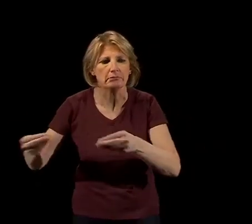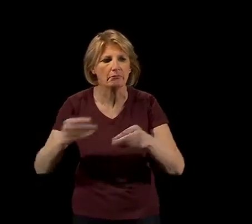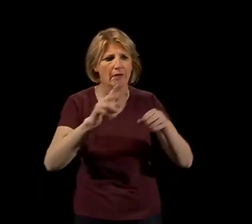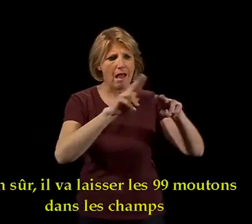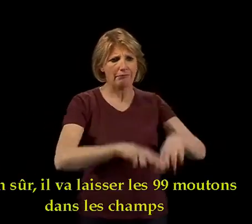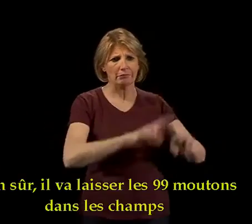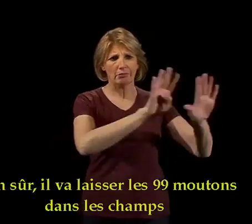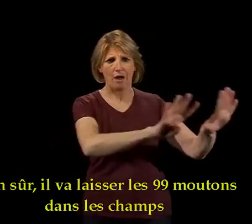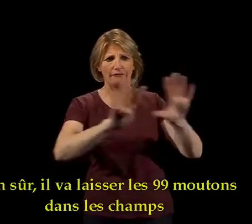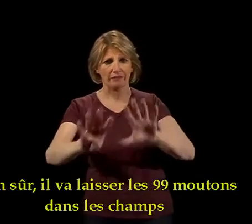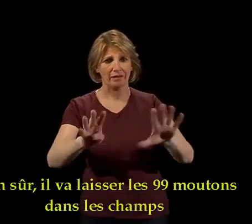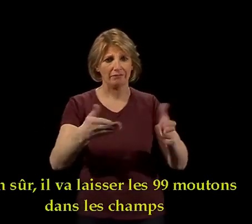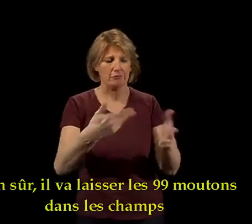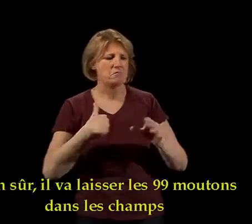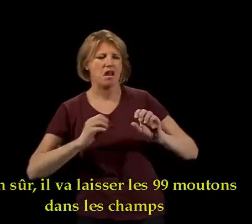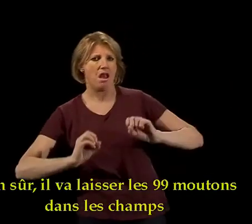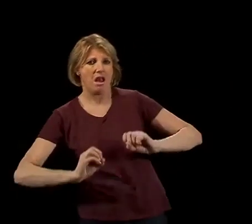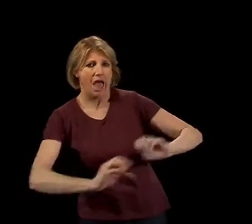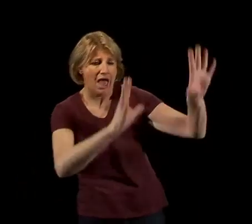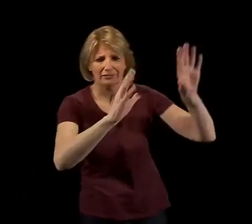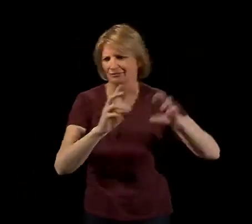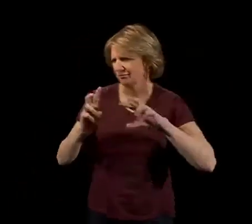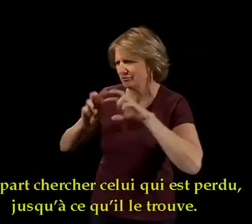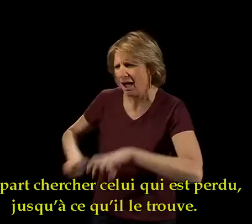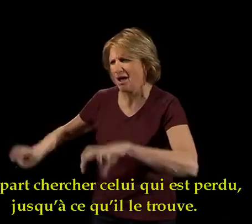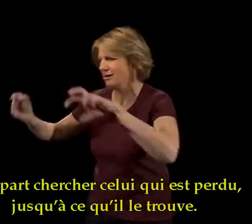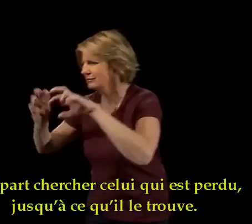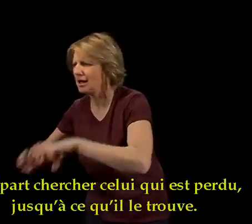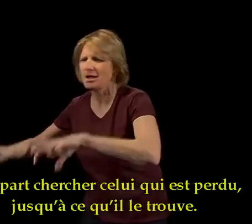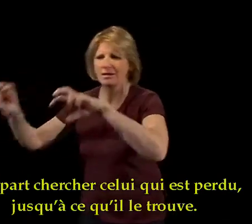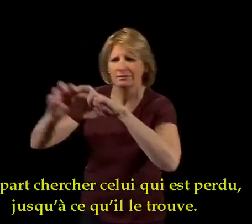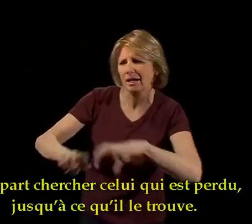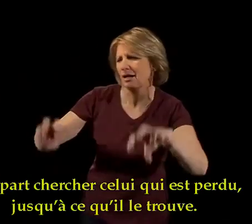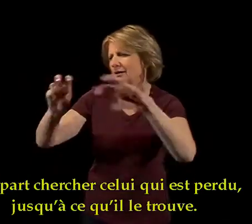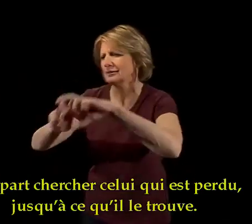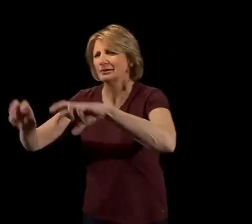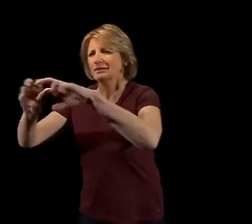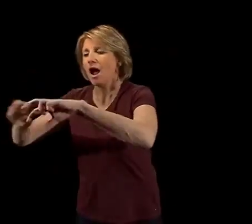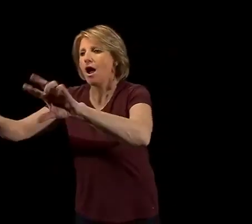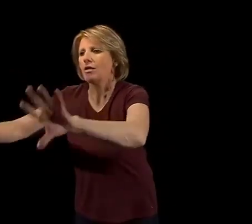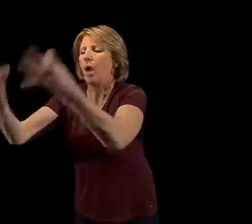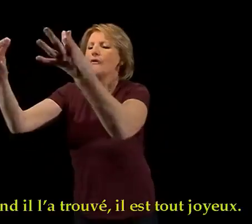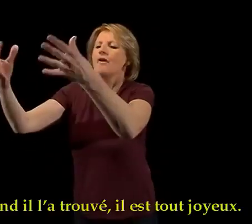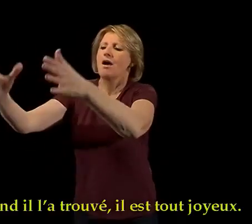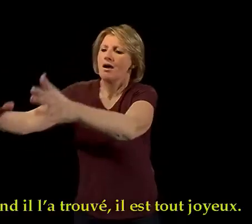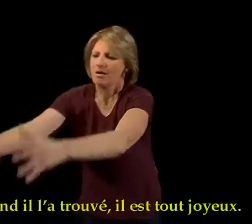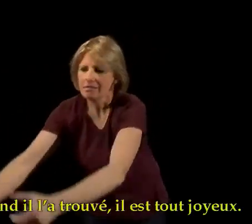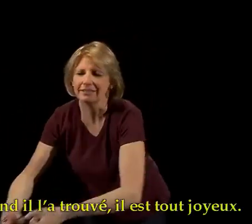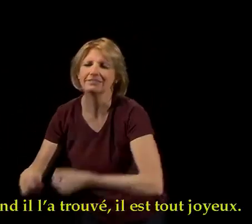laisser les 99 moutons dans les champs et il part chercher celui qui est perdu jusqu'à ce qu'il le trouve. Quand il l'a